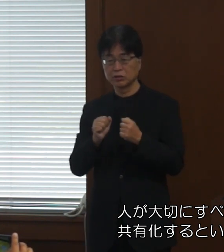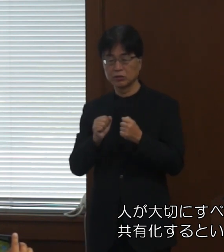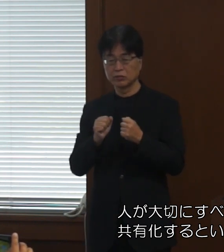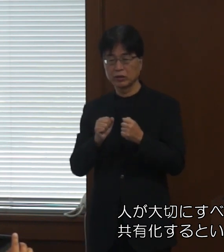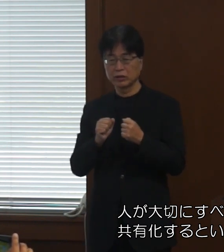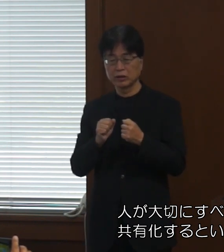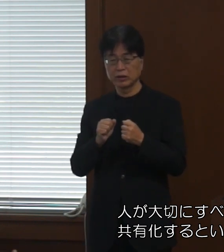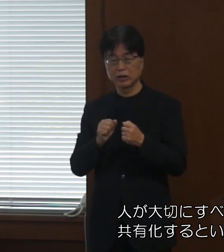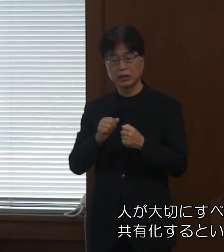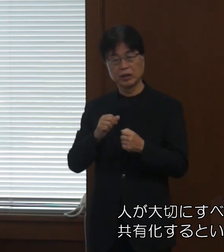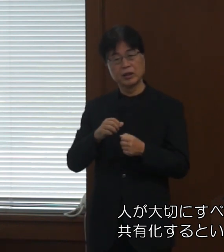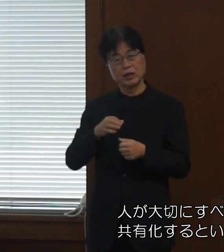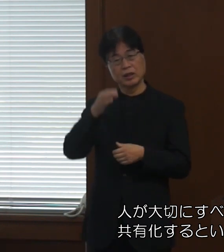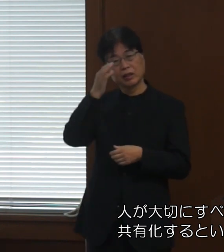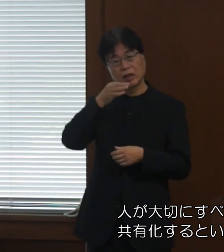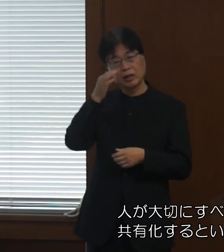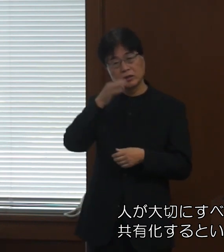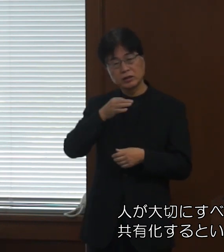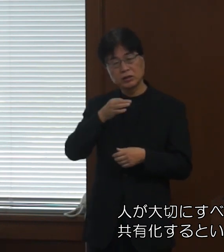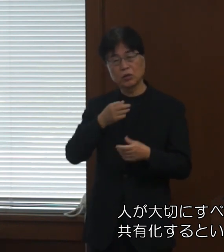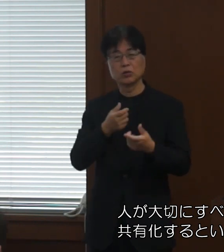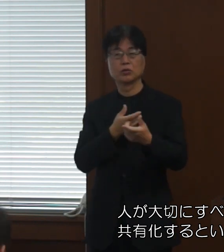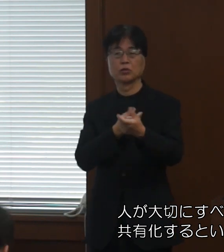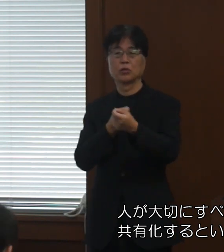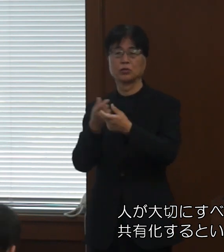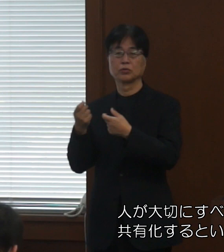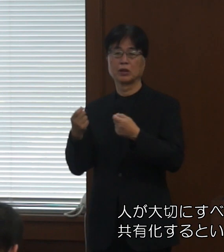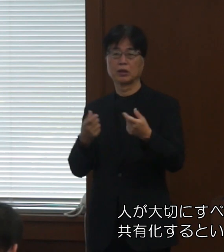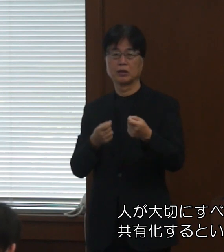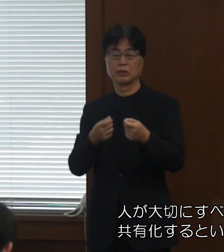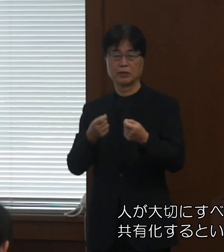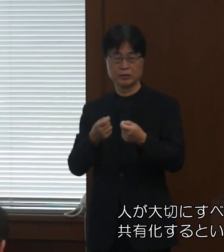のようなものを共有化するっていう